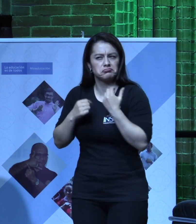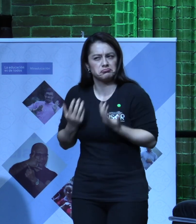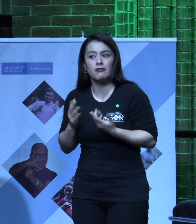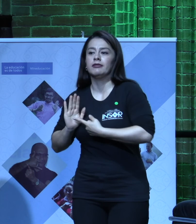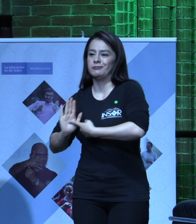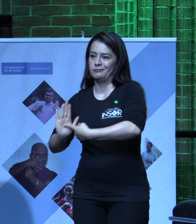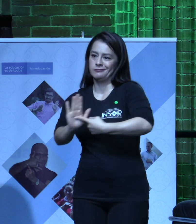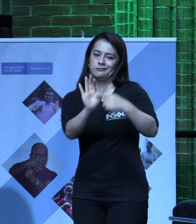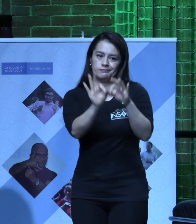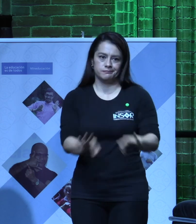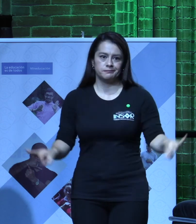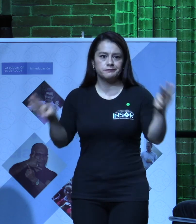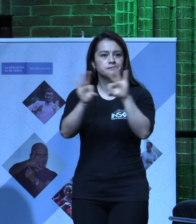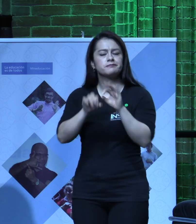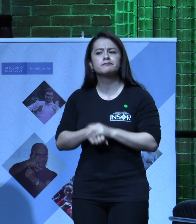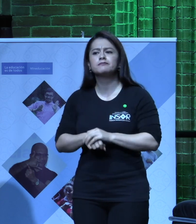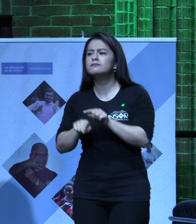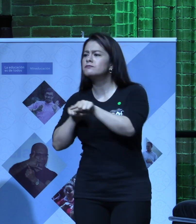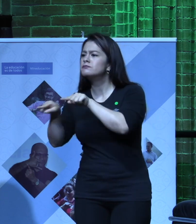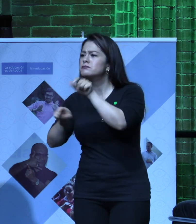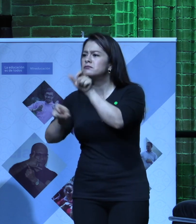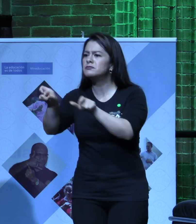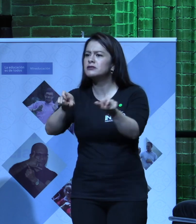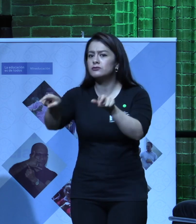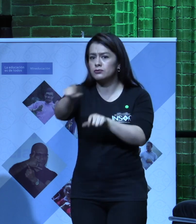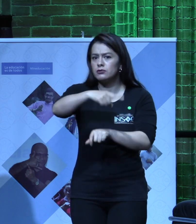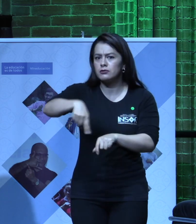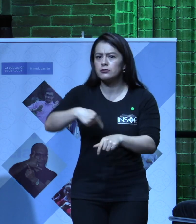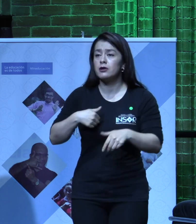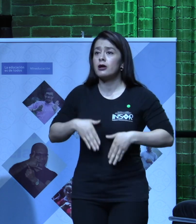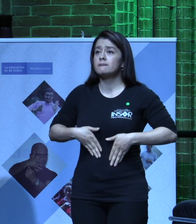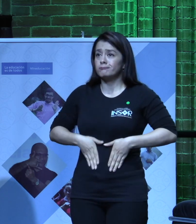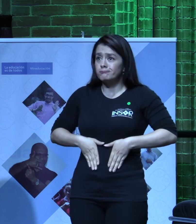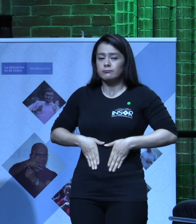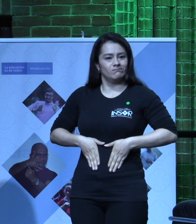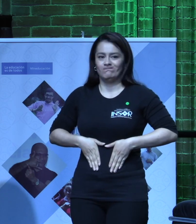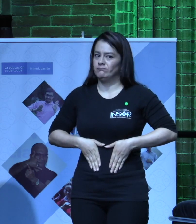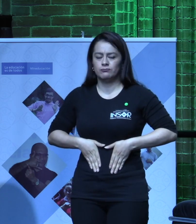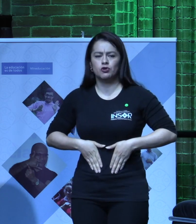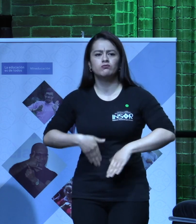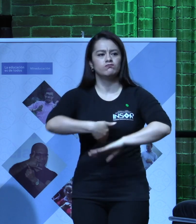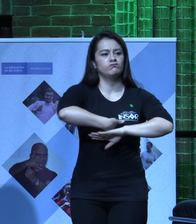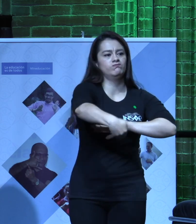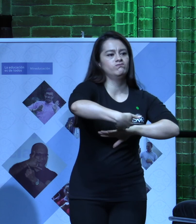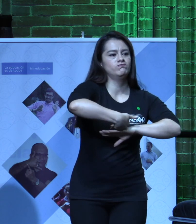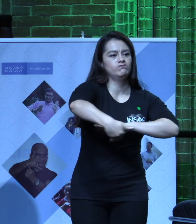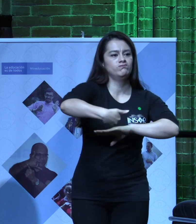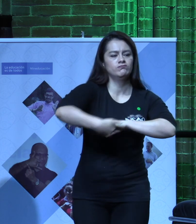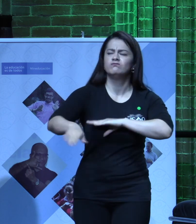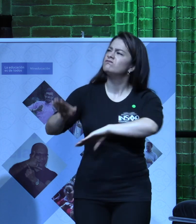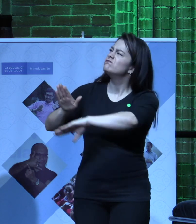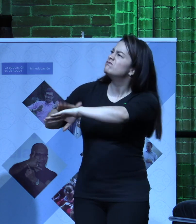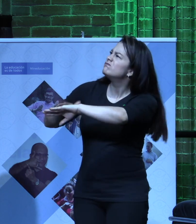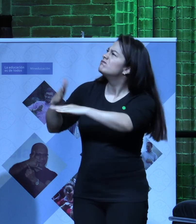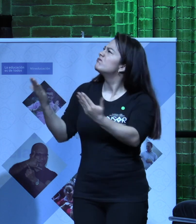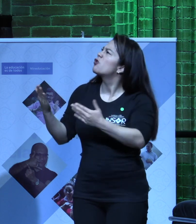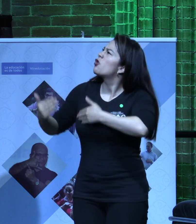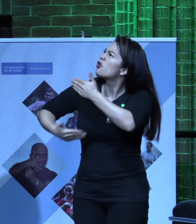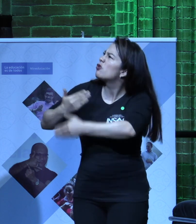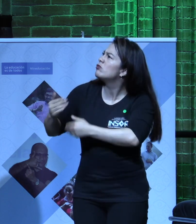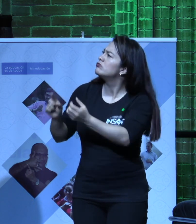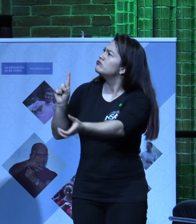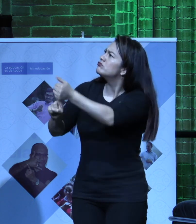A la ciudadanía es importante exigir y recibir este tipo de información de cómo están desarrollando